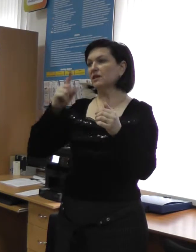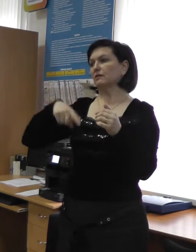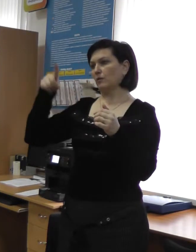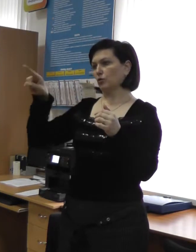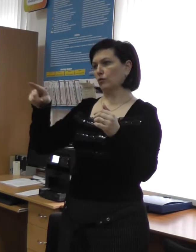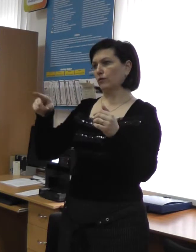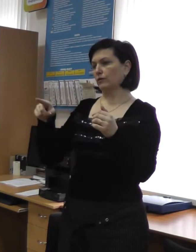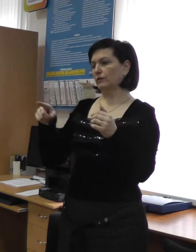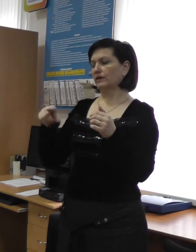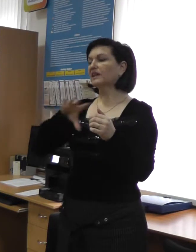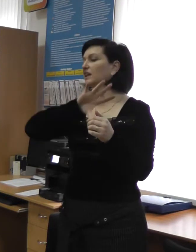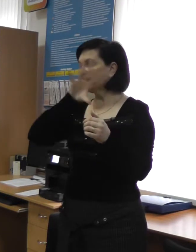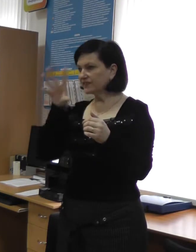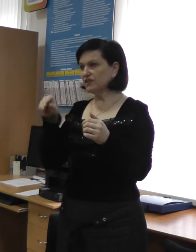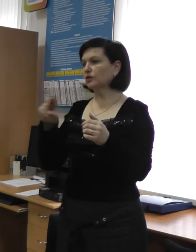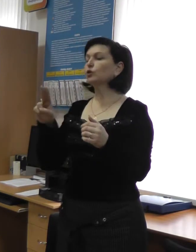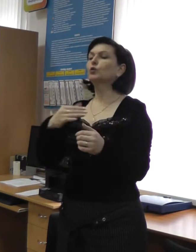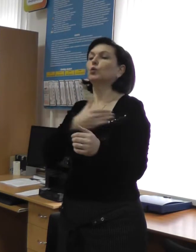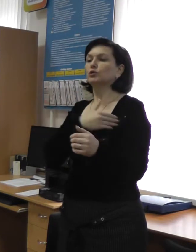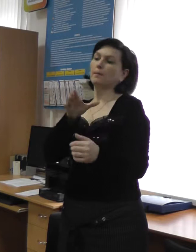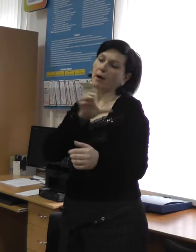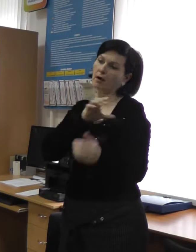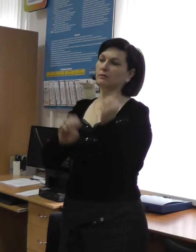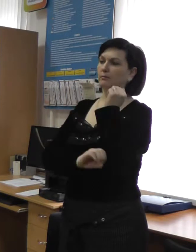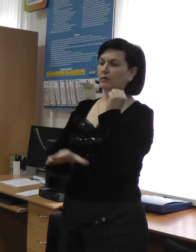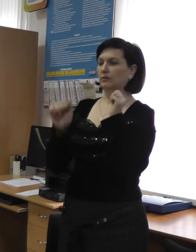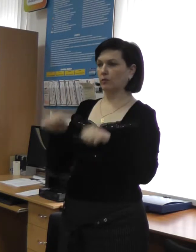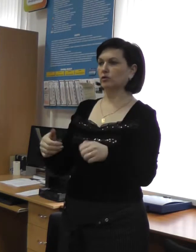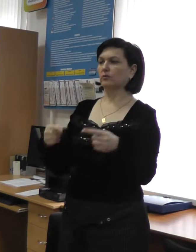номеров для всех желающих. И данная гостиница, которую он сел,